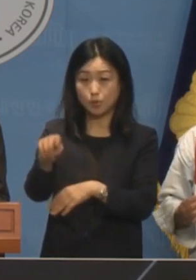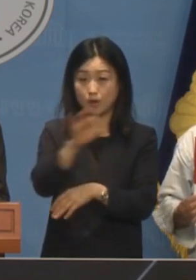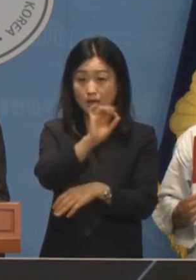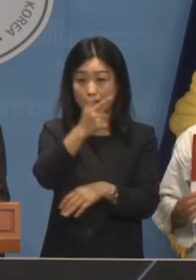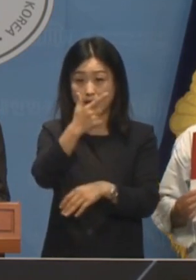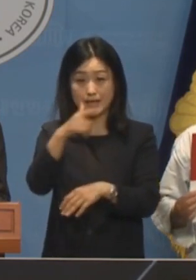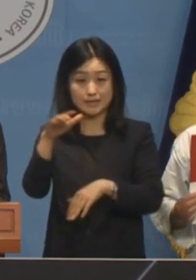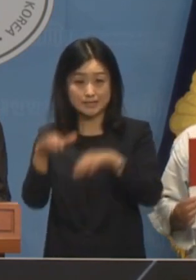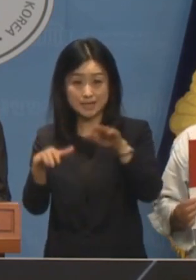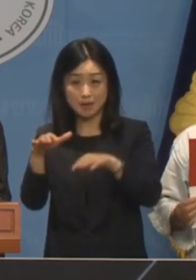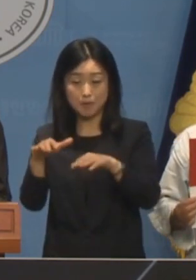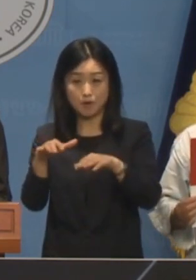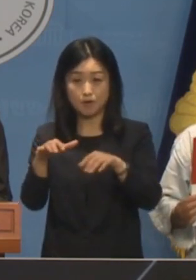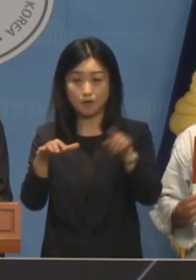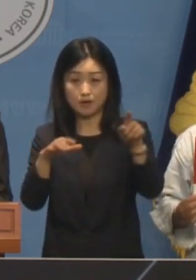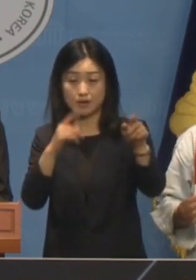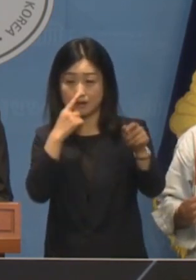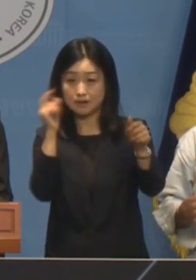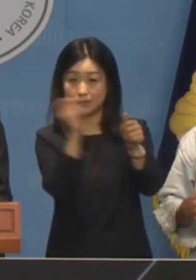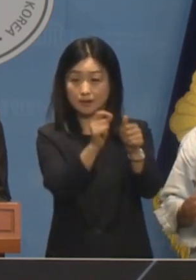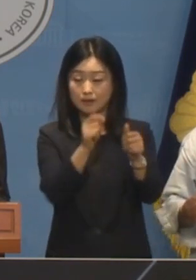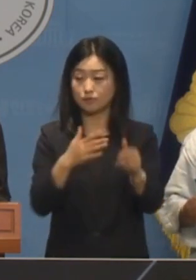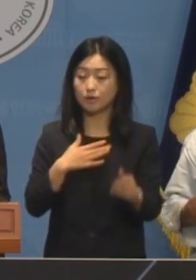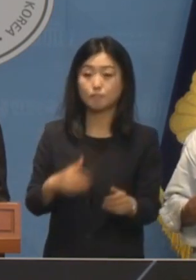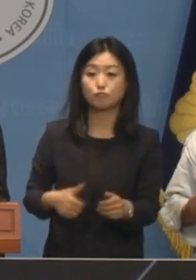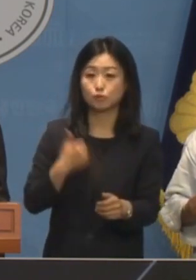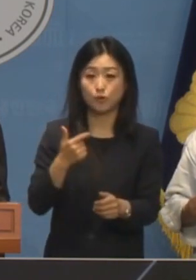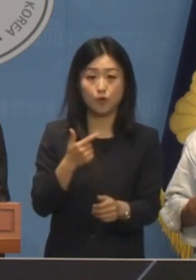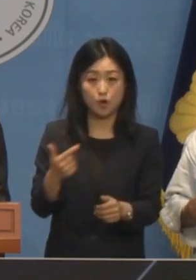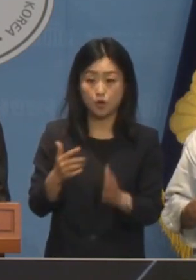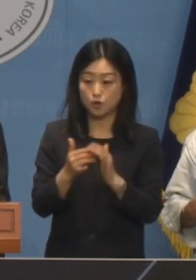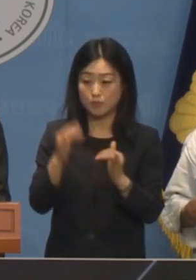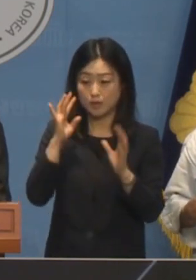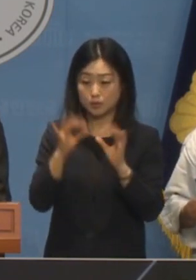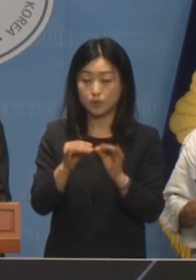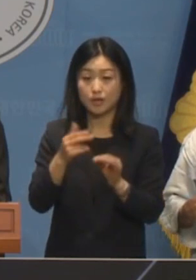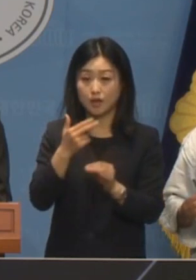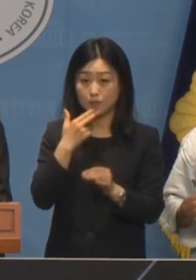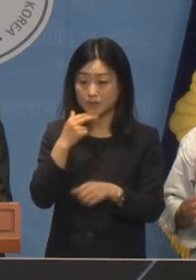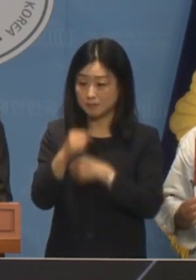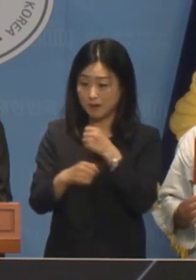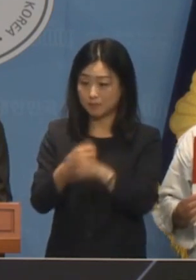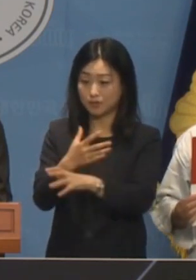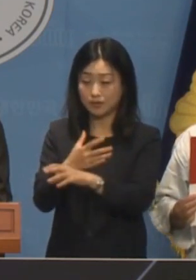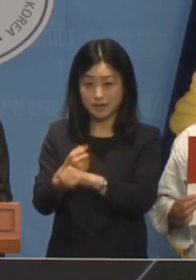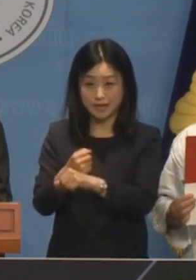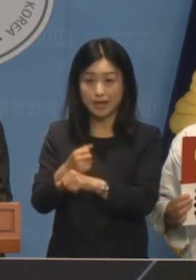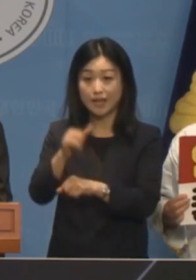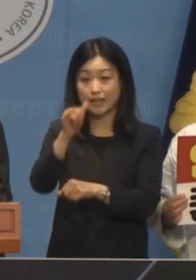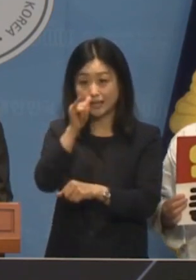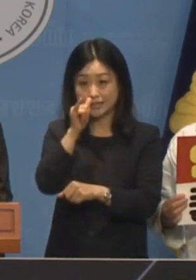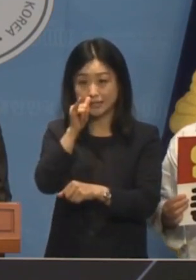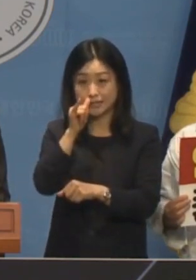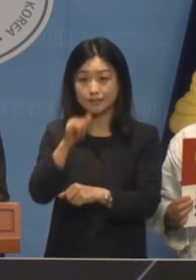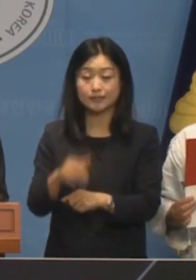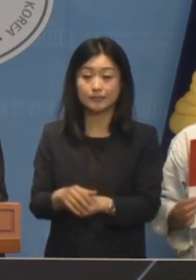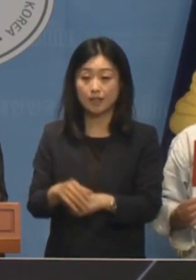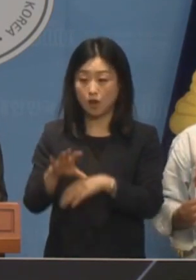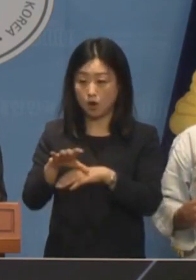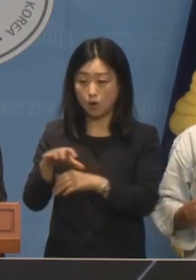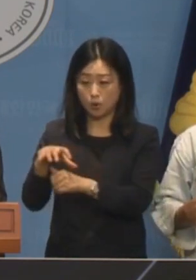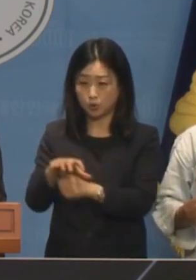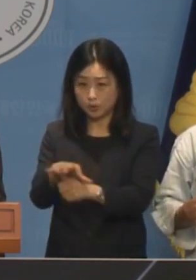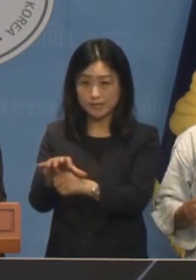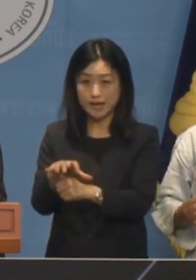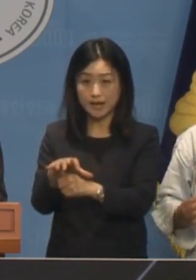무자비한 차별과 배제의 기사들에 대해 분노하며 국민의 동의 없이 체결해 반헌법적 역차별을 일삼고 언론을